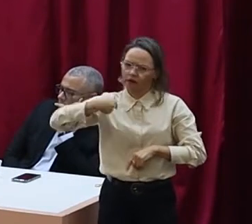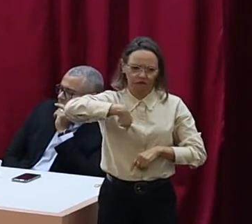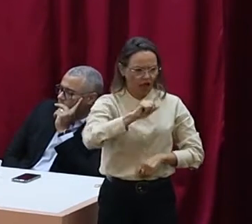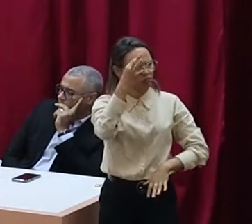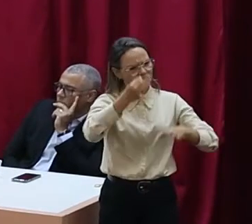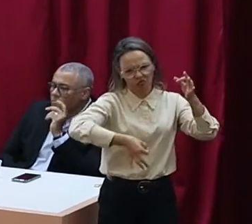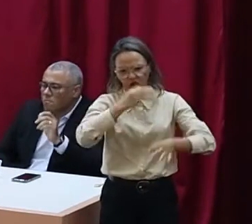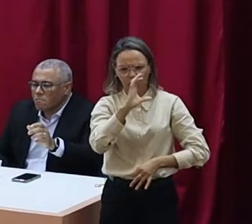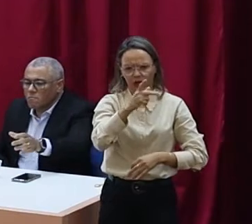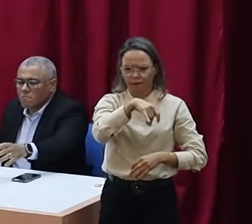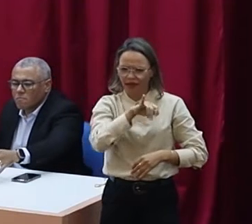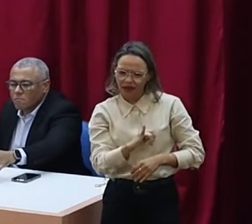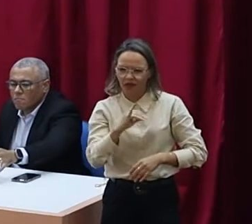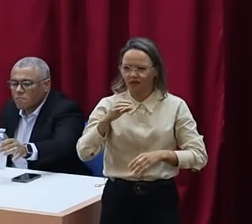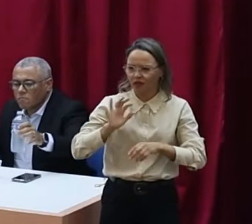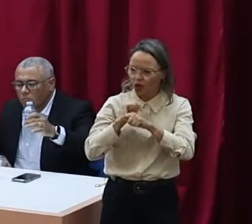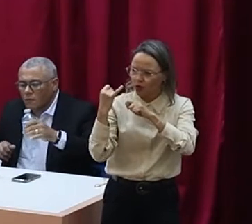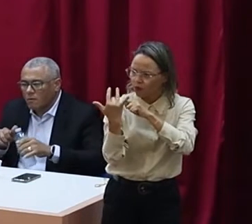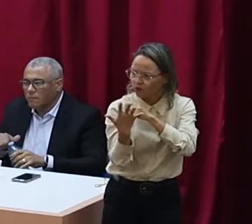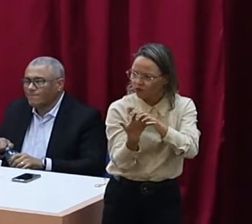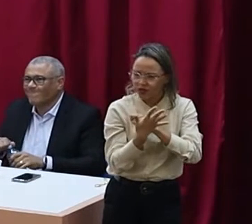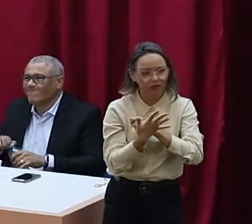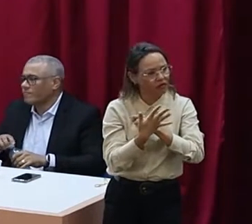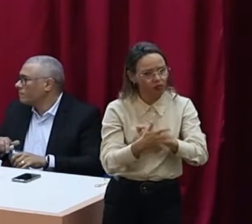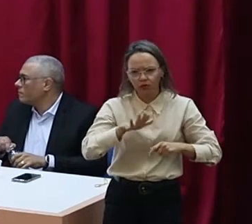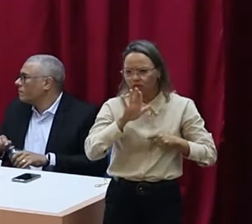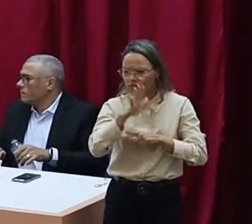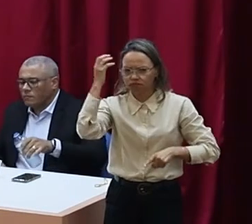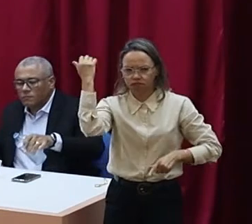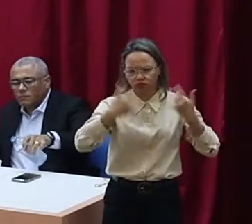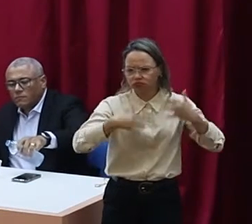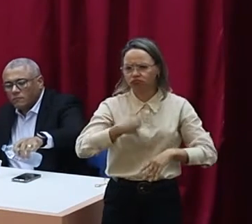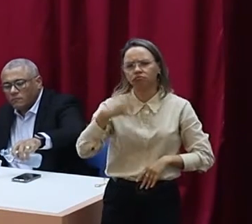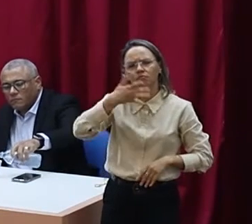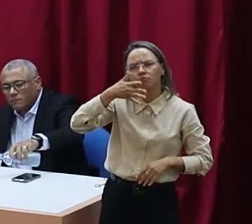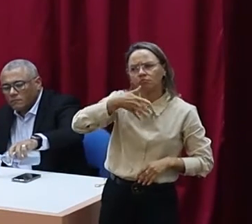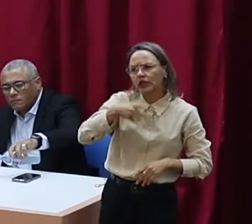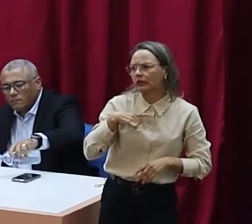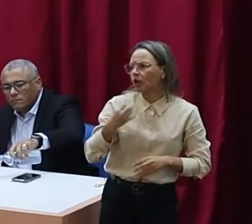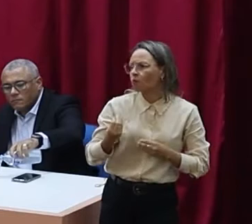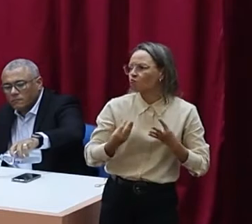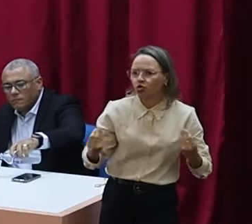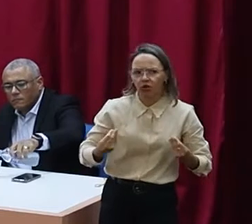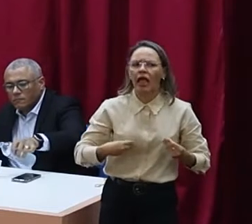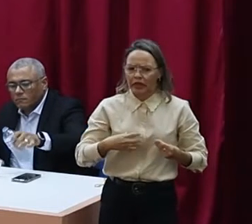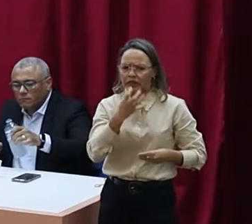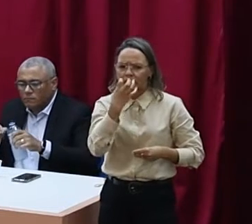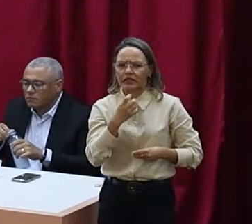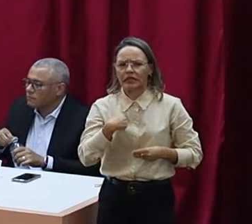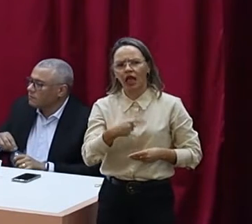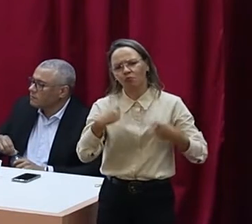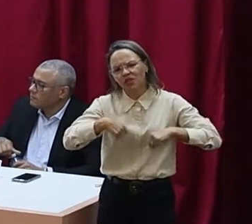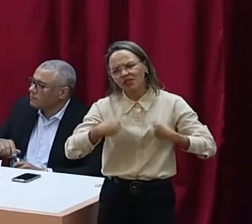né, da Covid, né, e conta que tem coisas muito sérias para falar sobre o assassinato